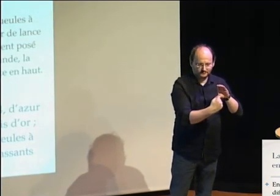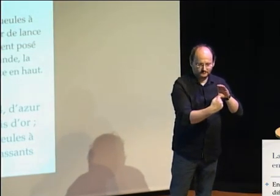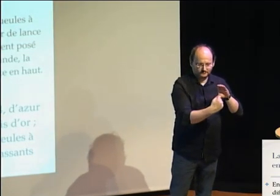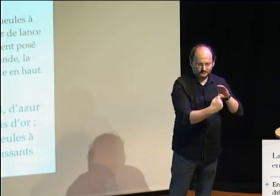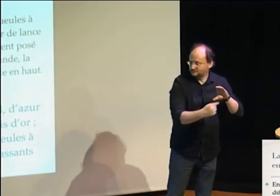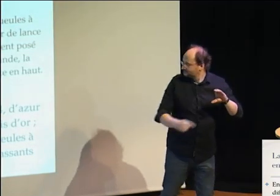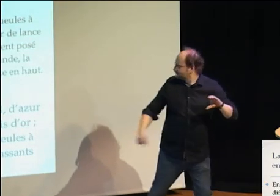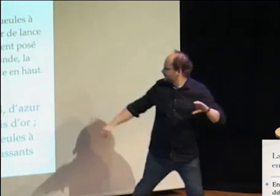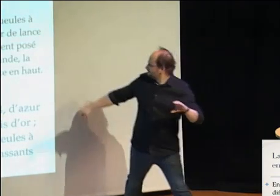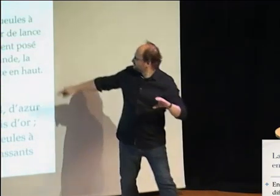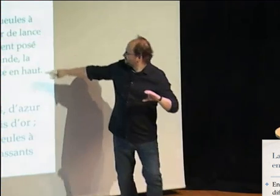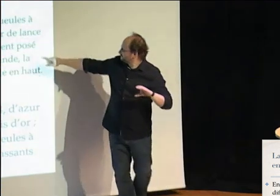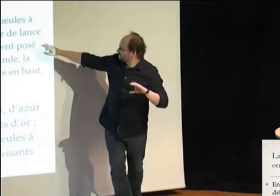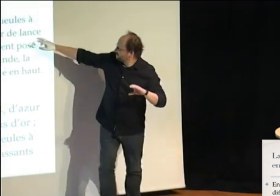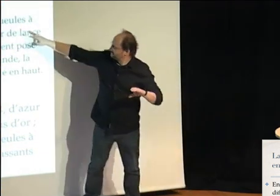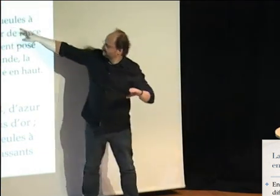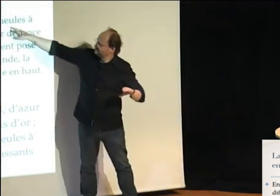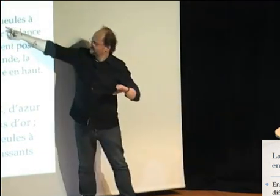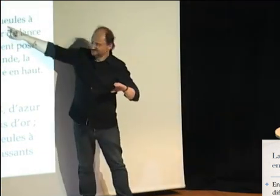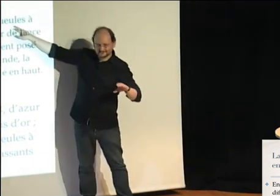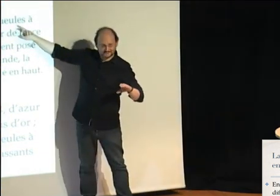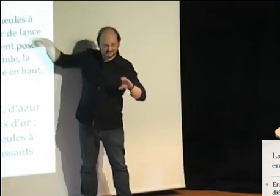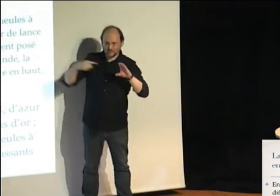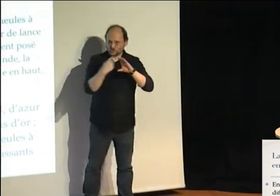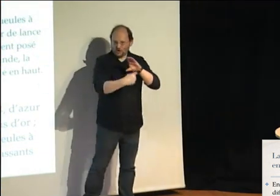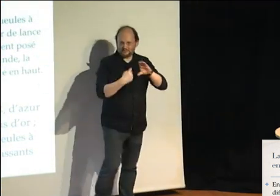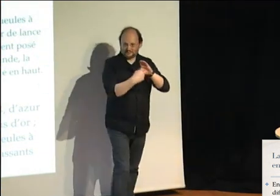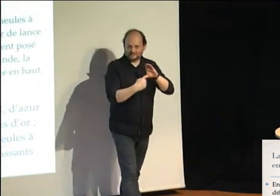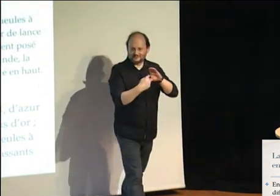Rouge va être indiqué avec le mot gueule.